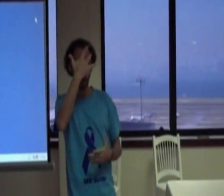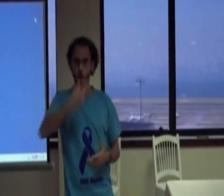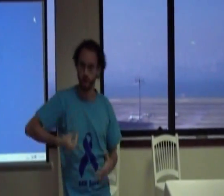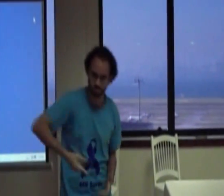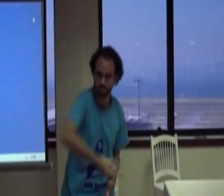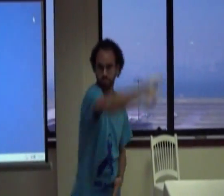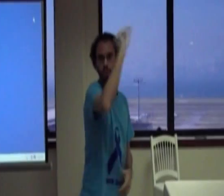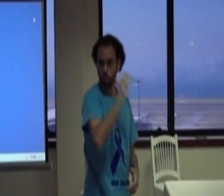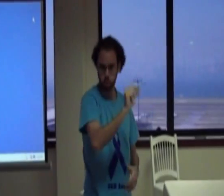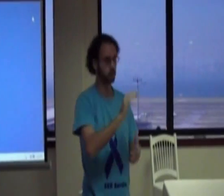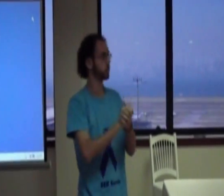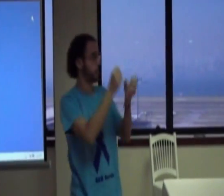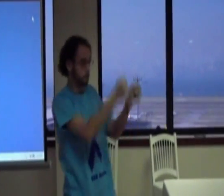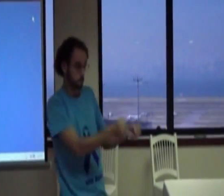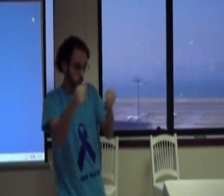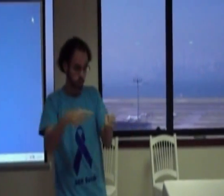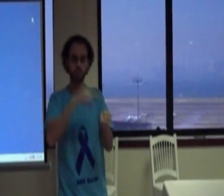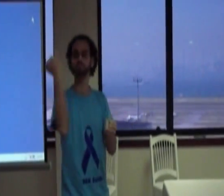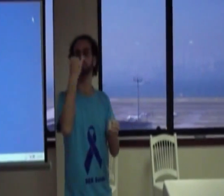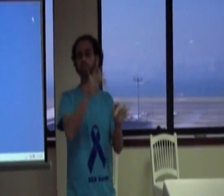porque nós andamos pensando com relação a quê?